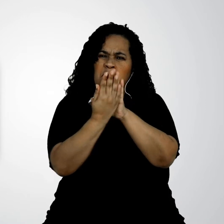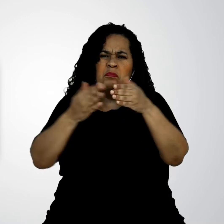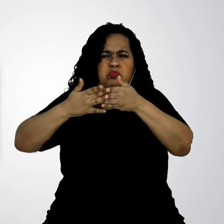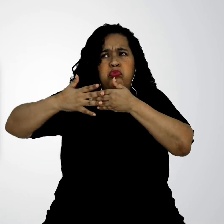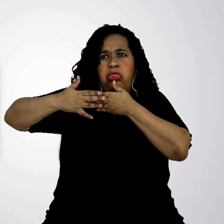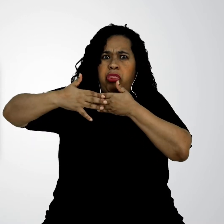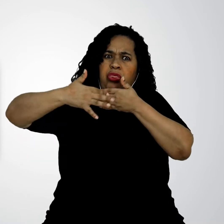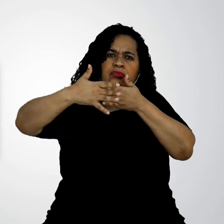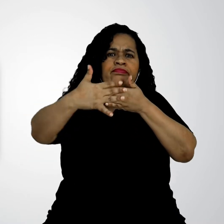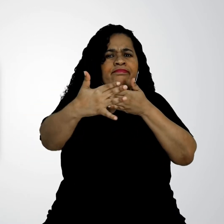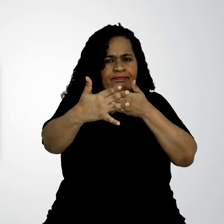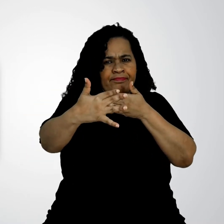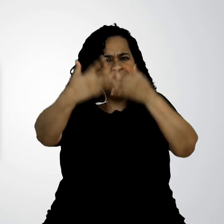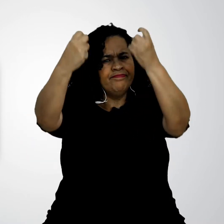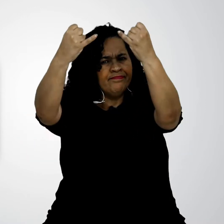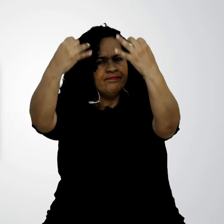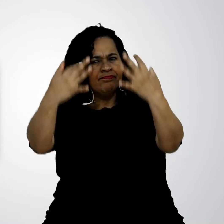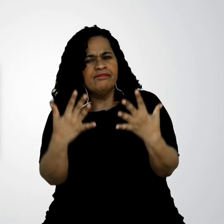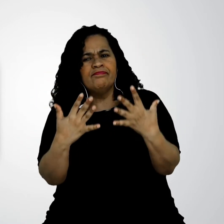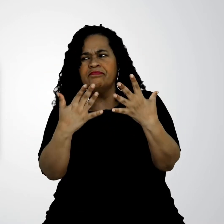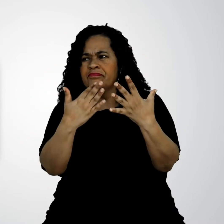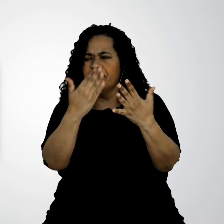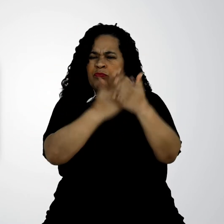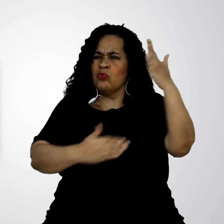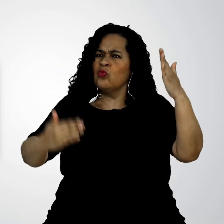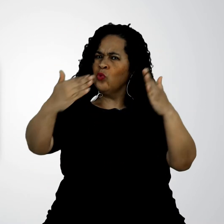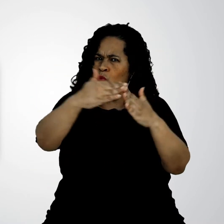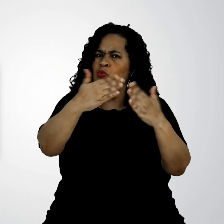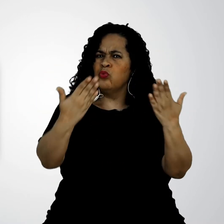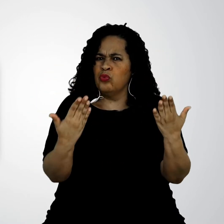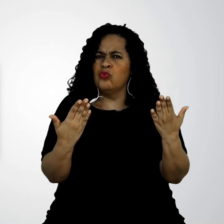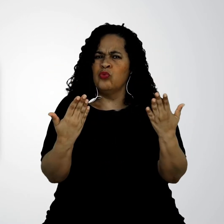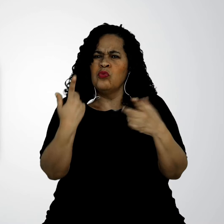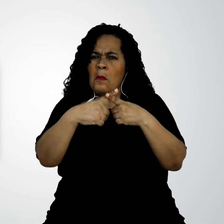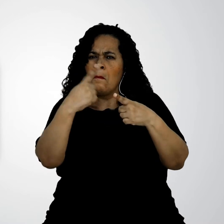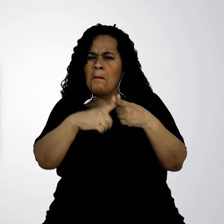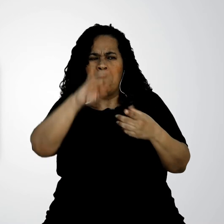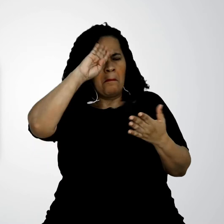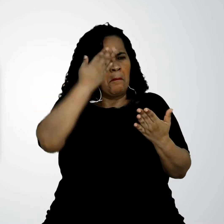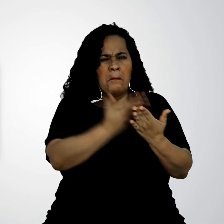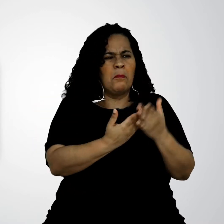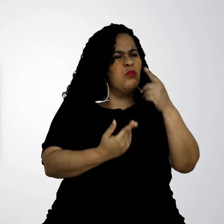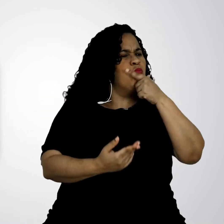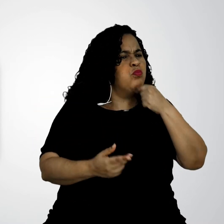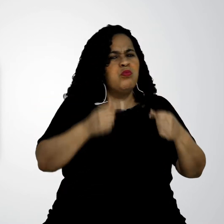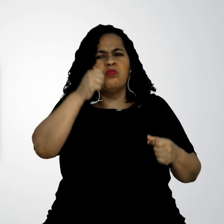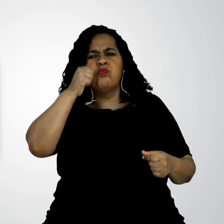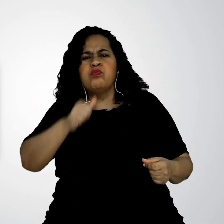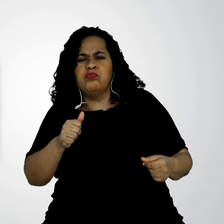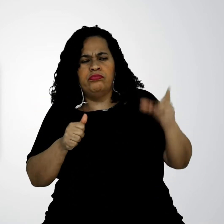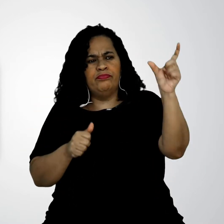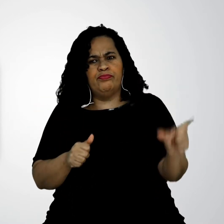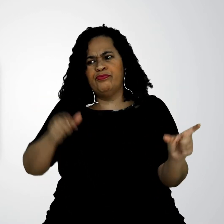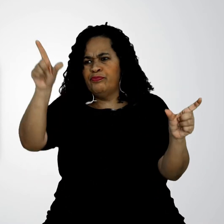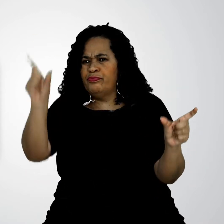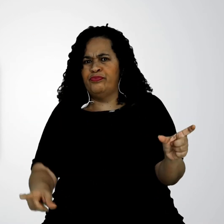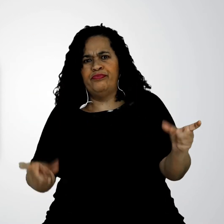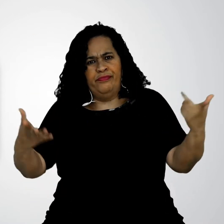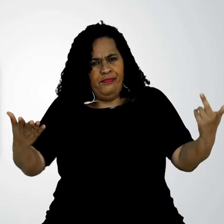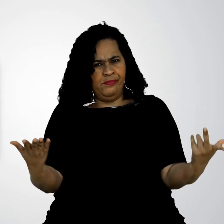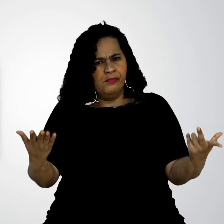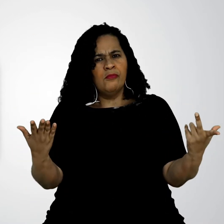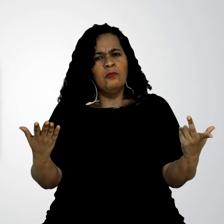lista enorme aqui de definições quando se quebra então esse paradigma de que a grande ideia a